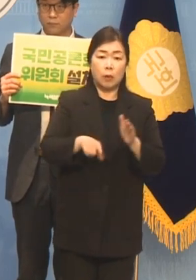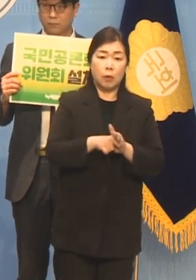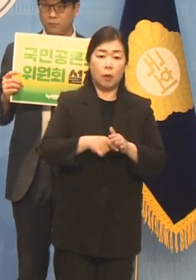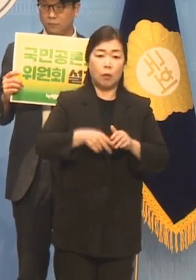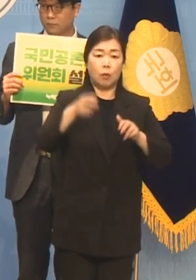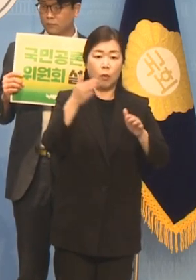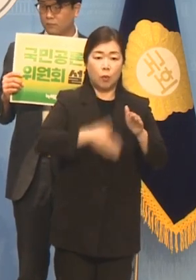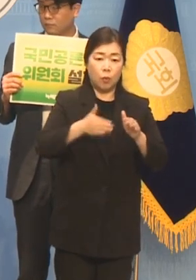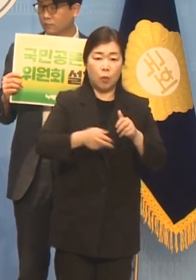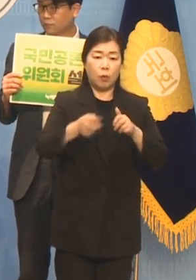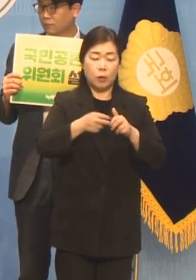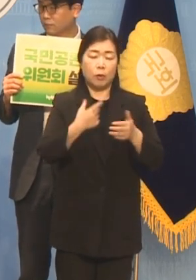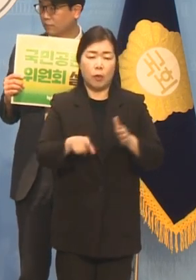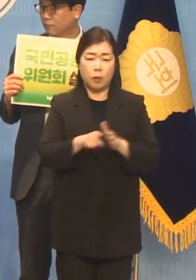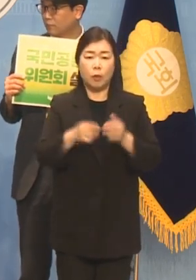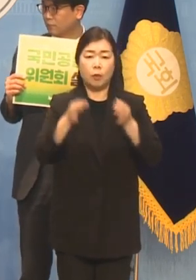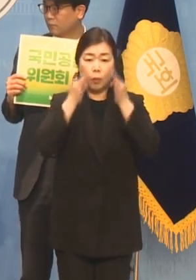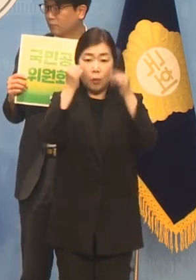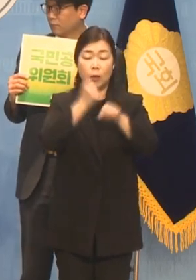노력하겠습니다.